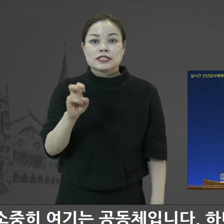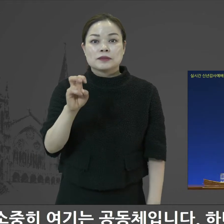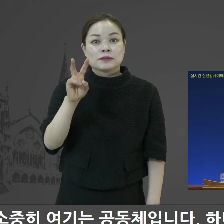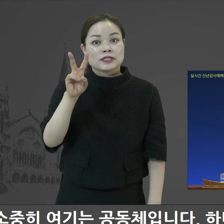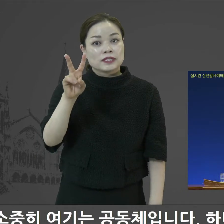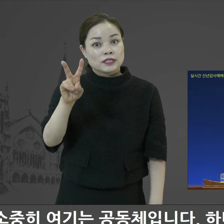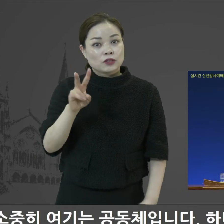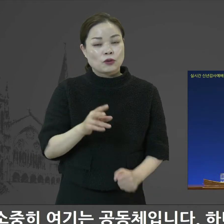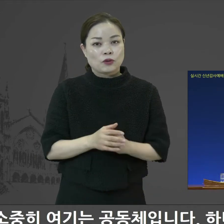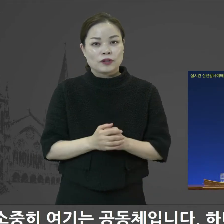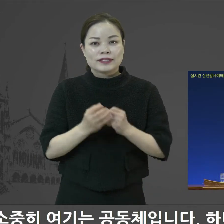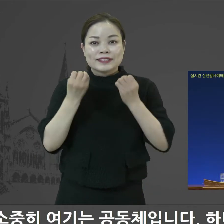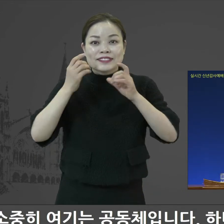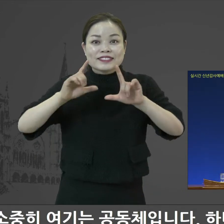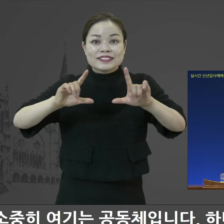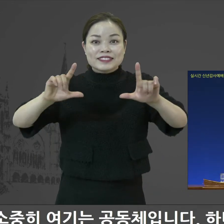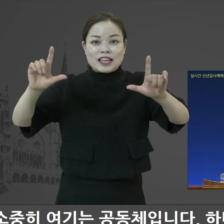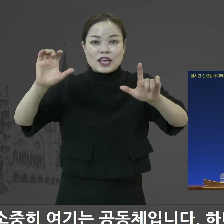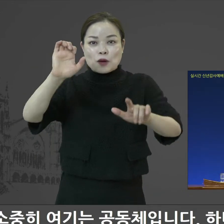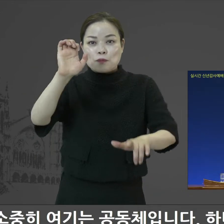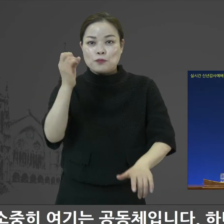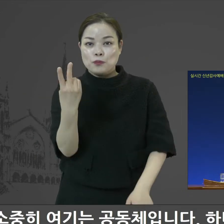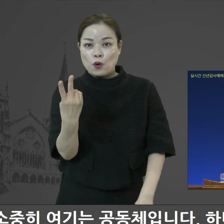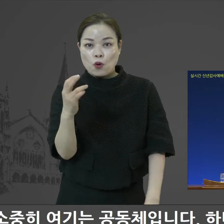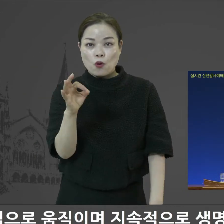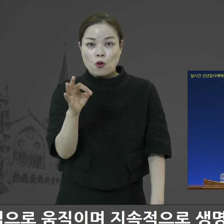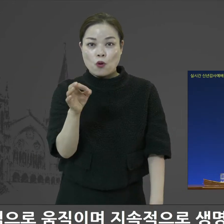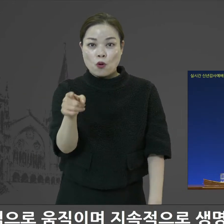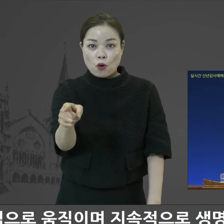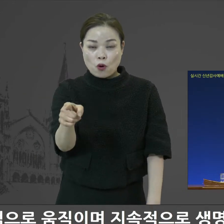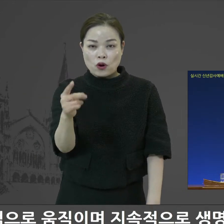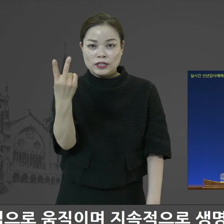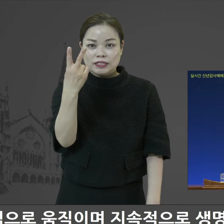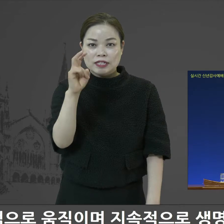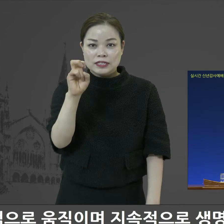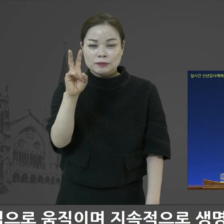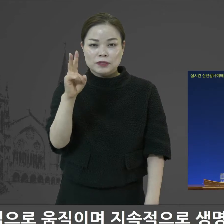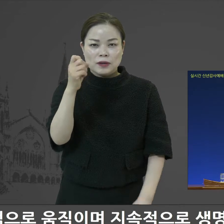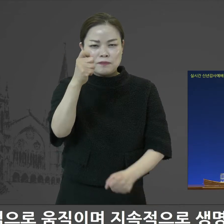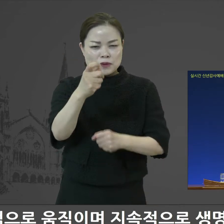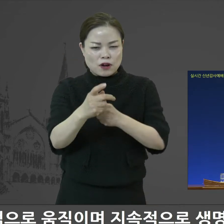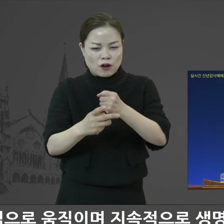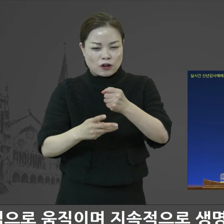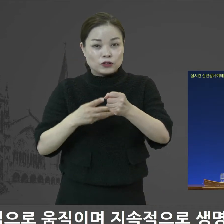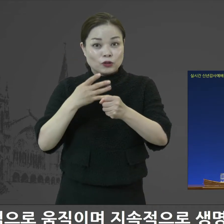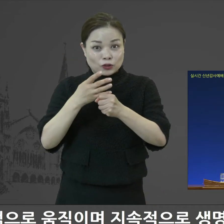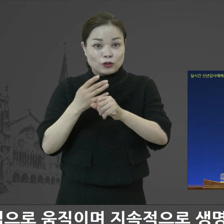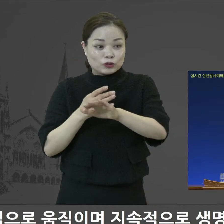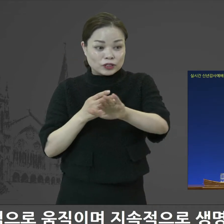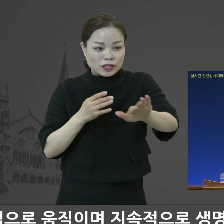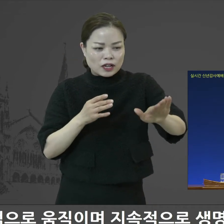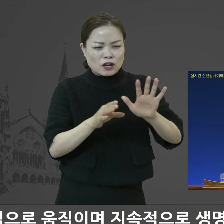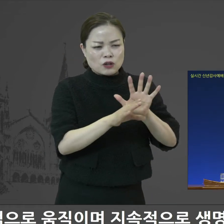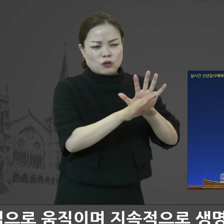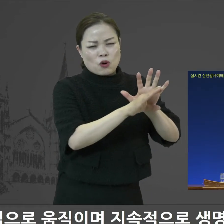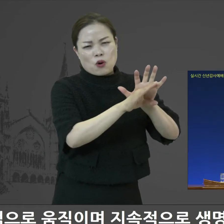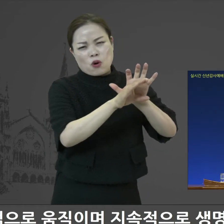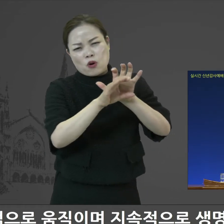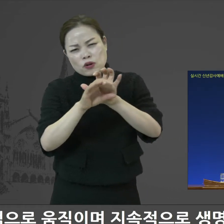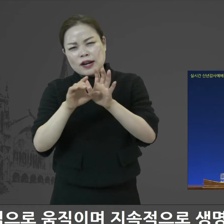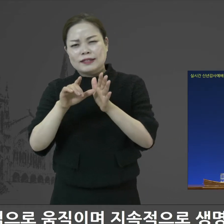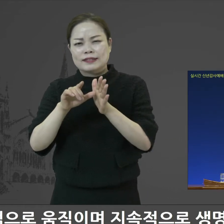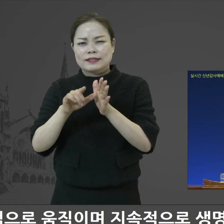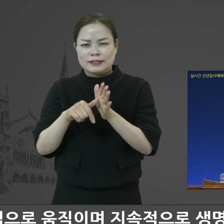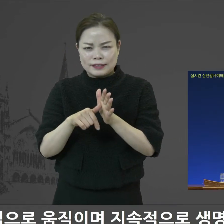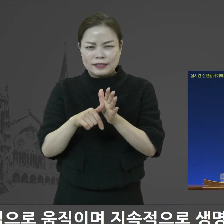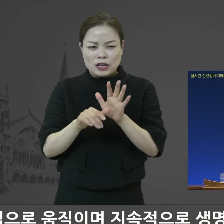2022년도 새해 표 및 또 2022년부터 몇 년간 우리가 코로나와 함께하는 시대,